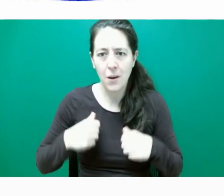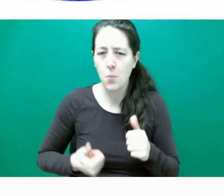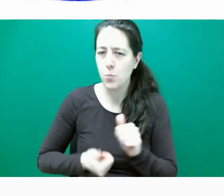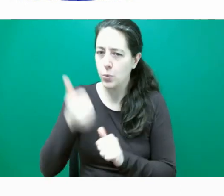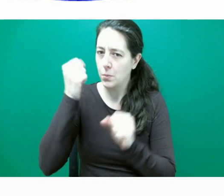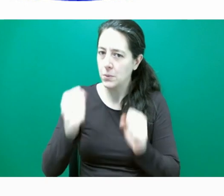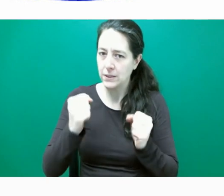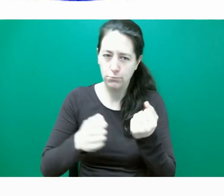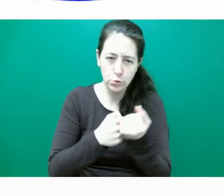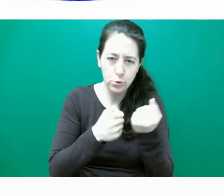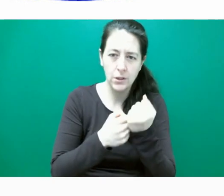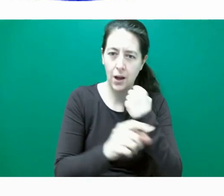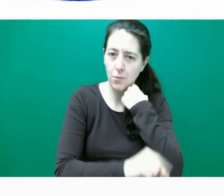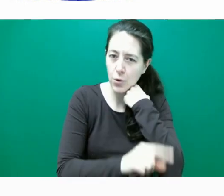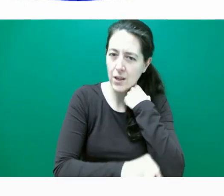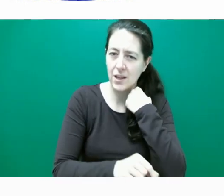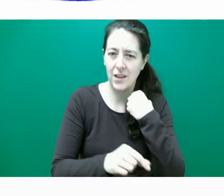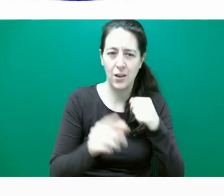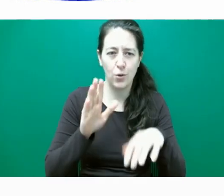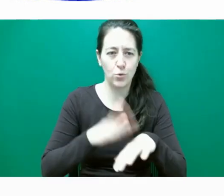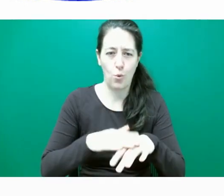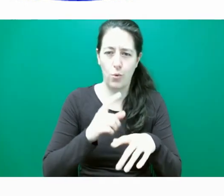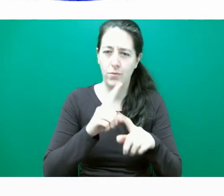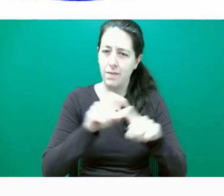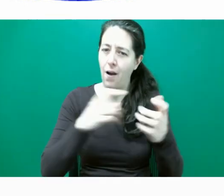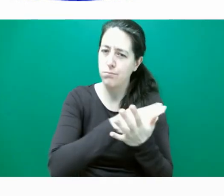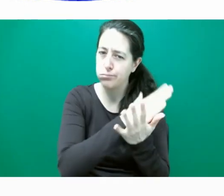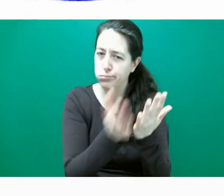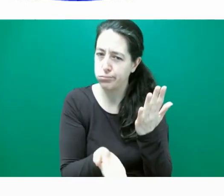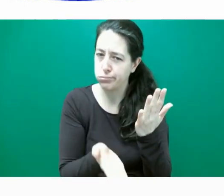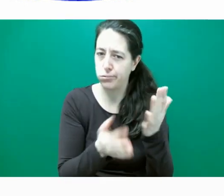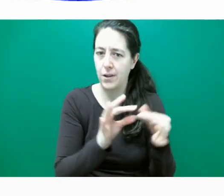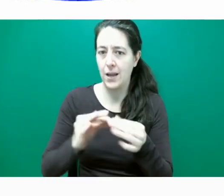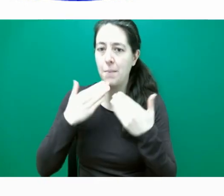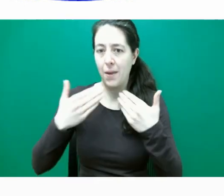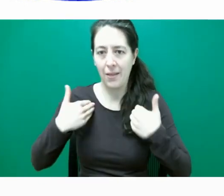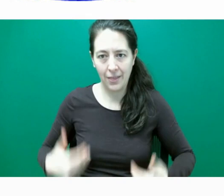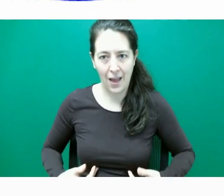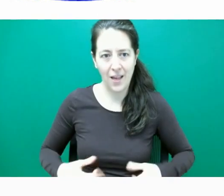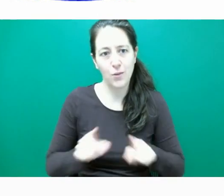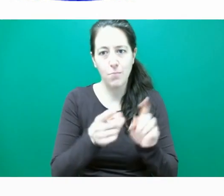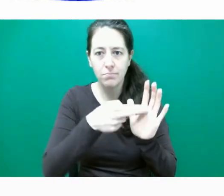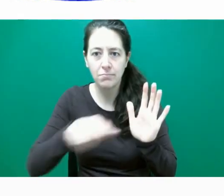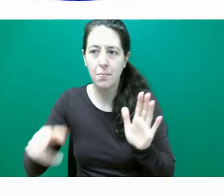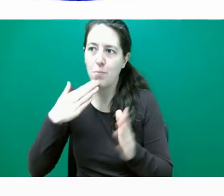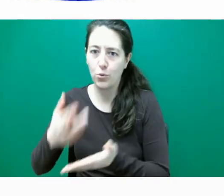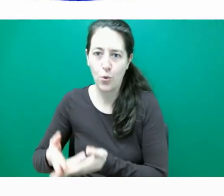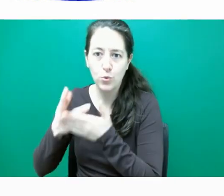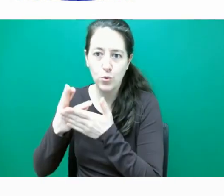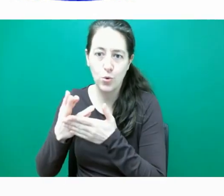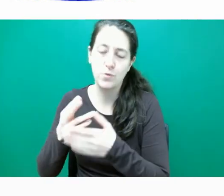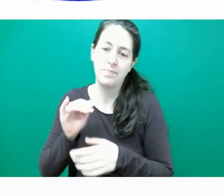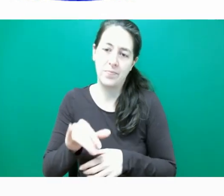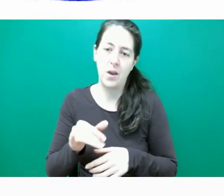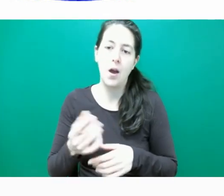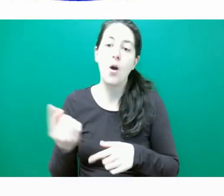du personnel dans tous les aspects de leur bien-être, en les guidant vers les bonnes ressources notamment. Donc, c'est une journée, même je dirais même une semaine